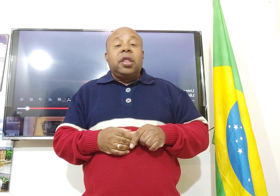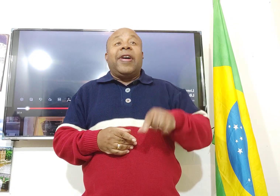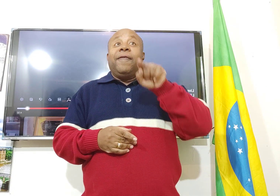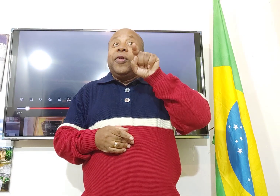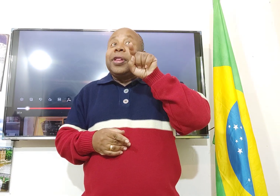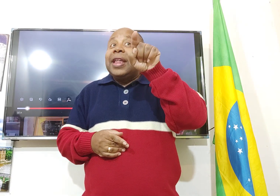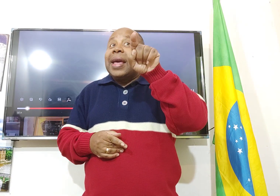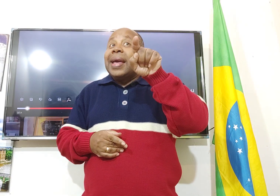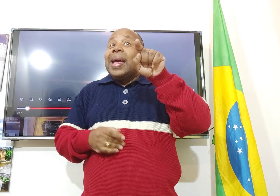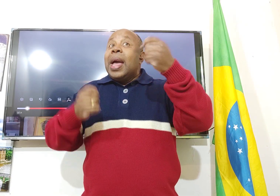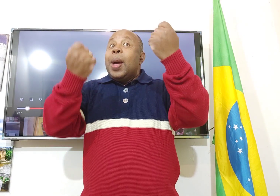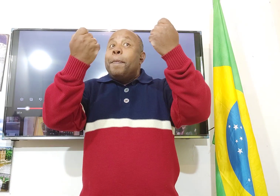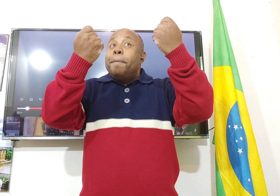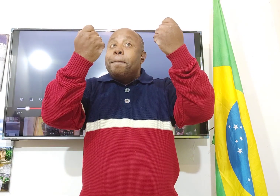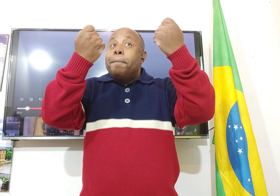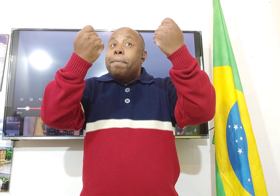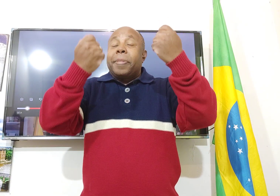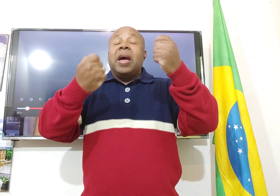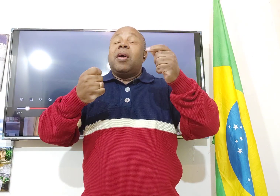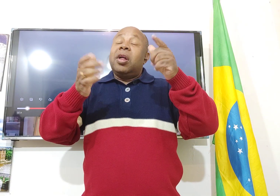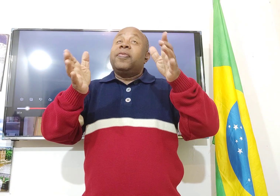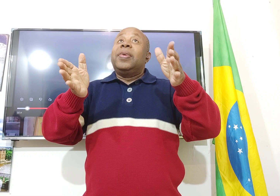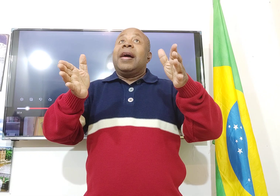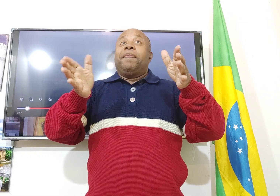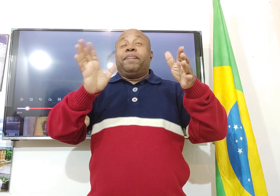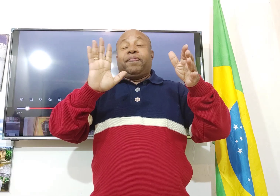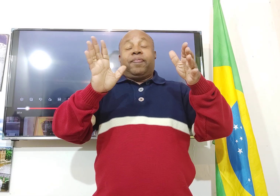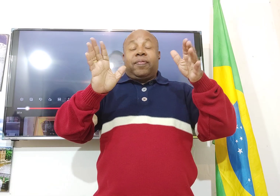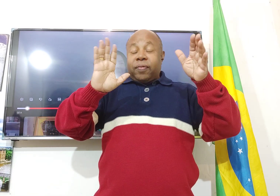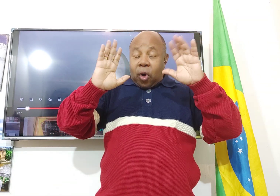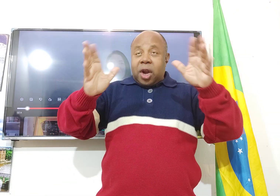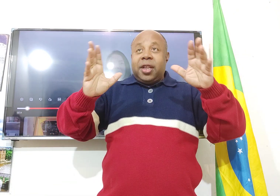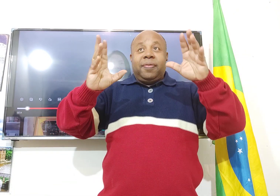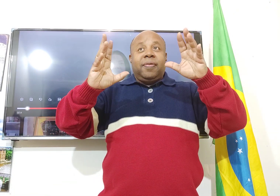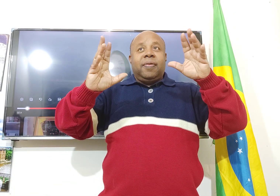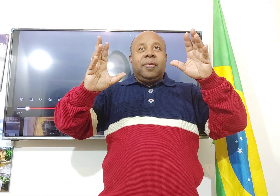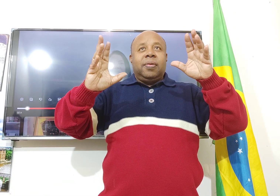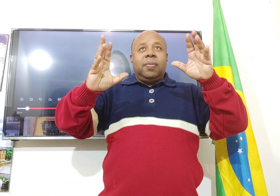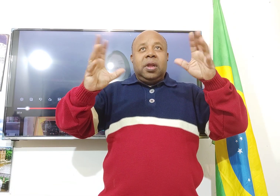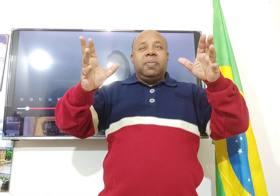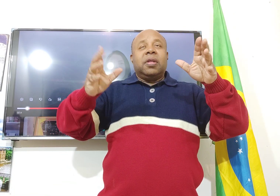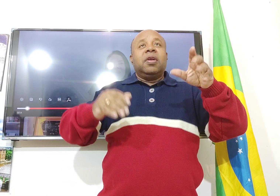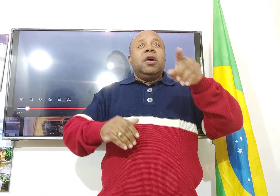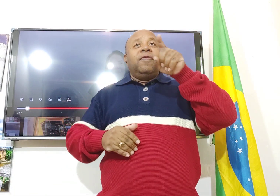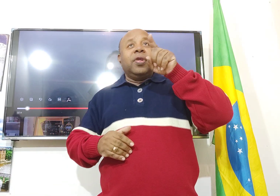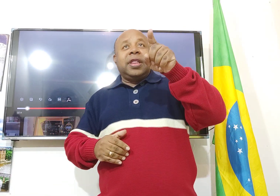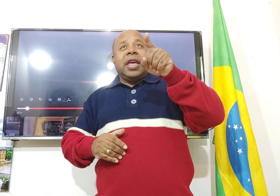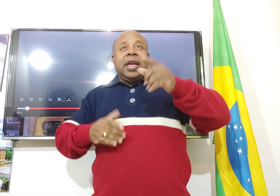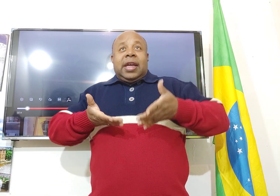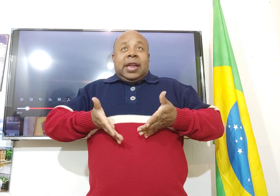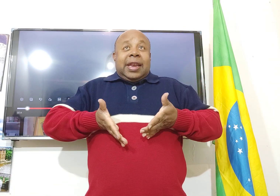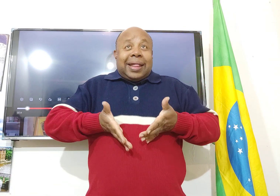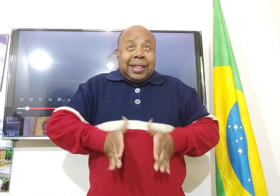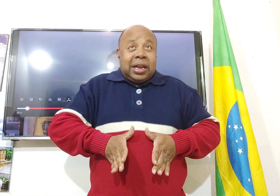Então fala, você, agora vamos lá, ordem, Libra, você